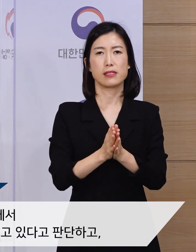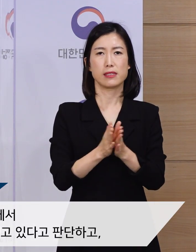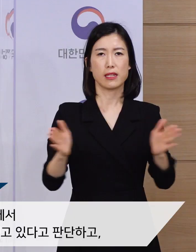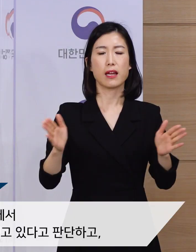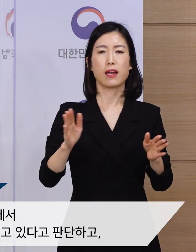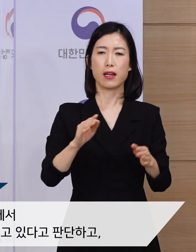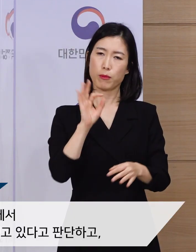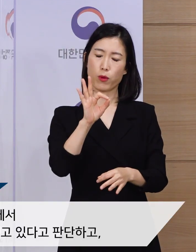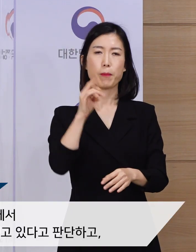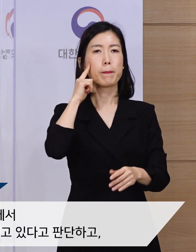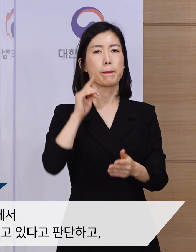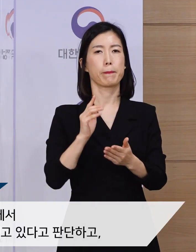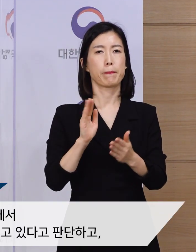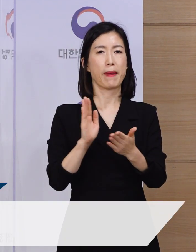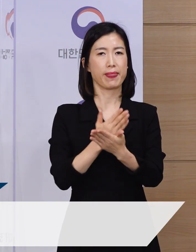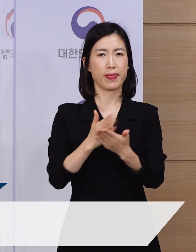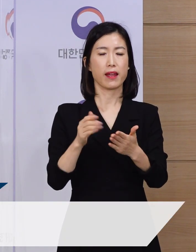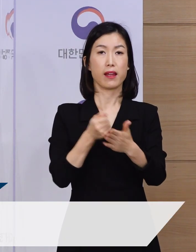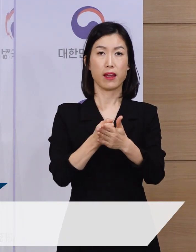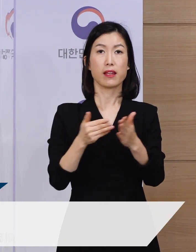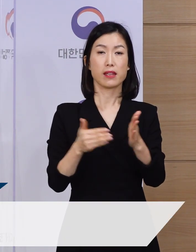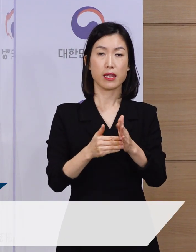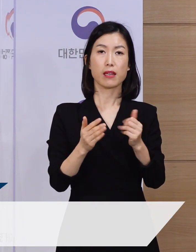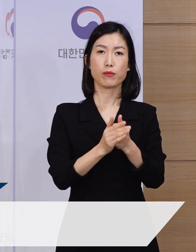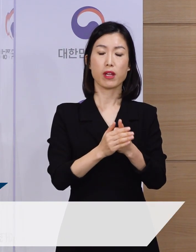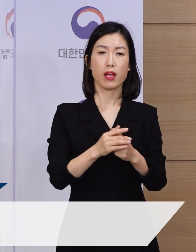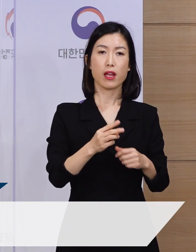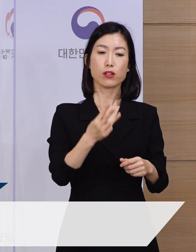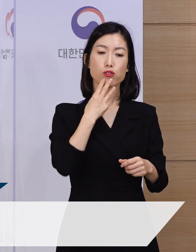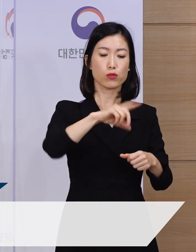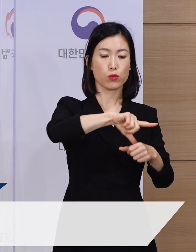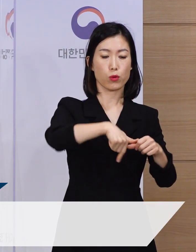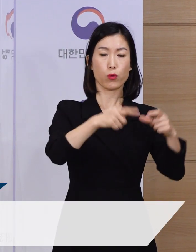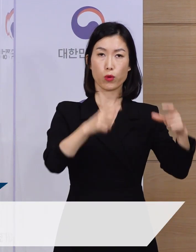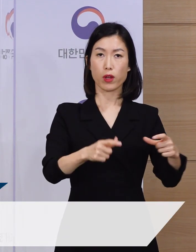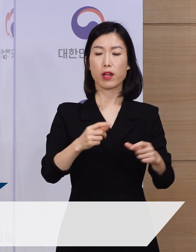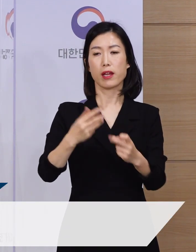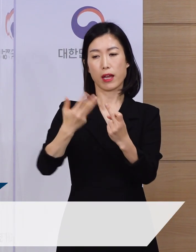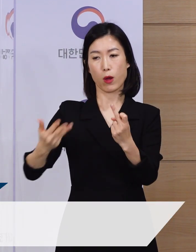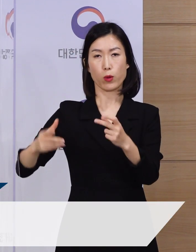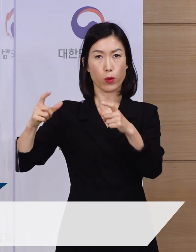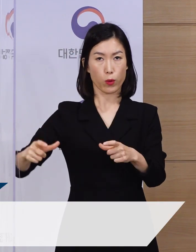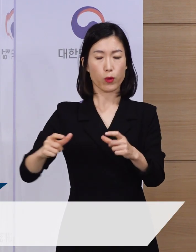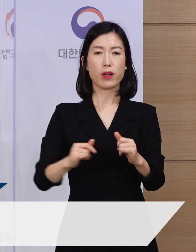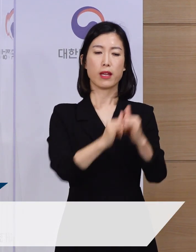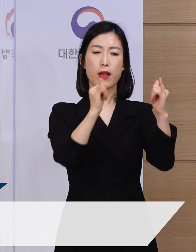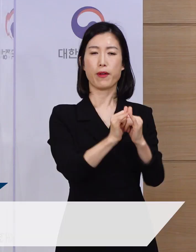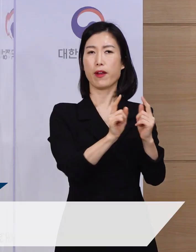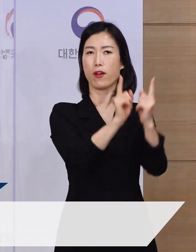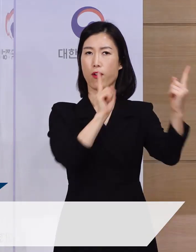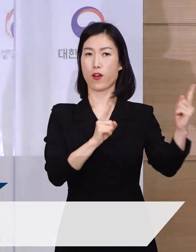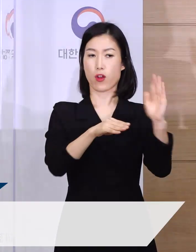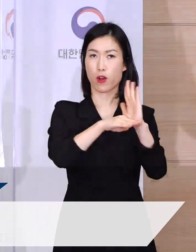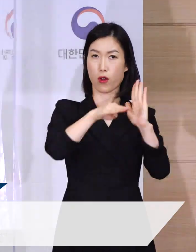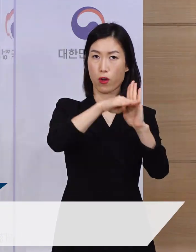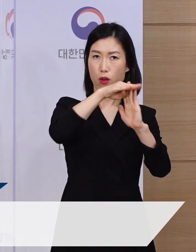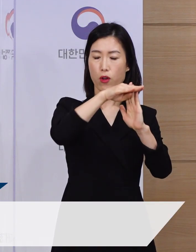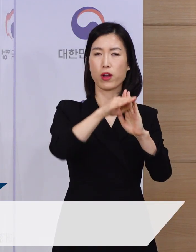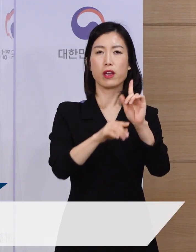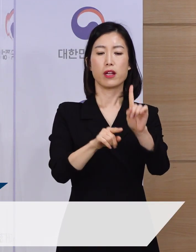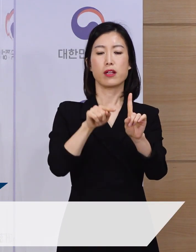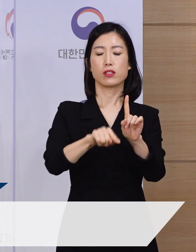확산되고 있다고 판단하고 수도권과 강원도 일부의 사회적 거리두기를